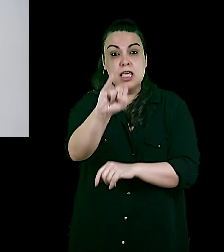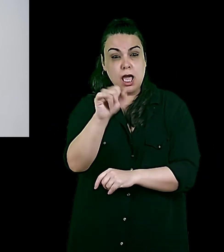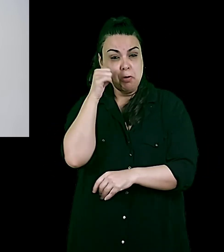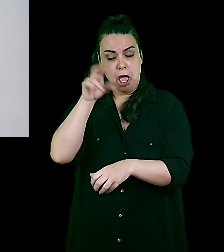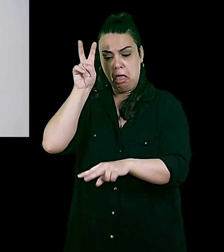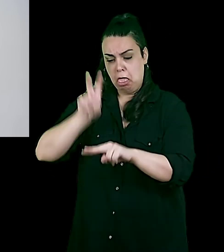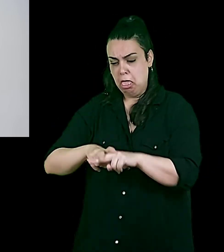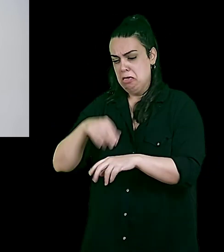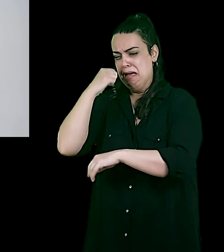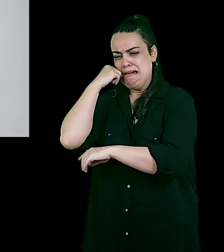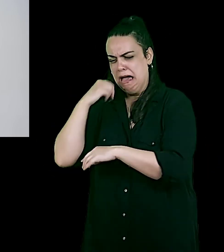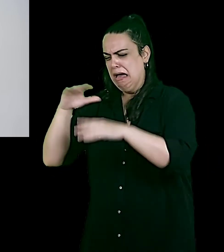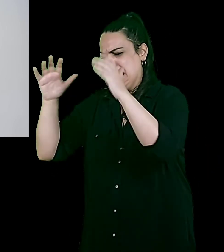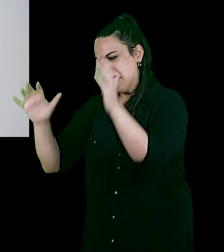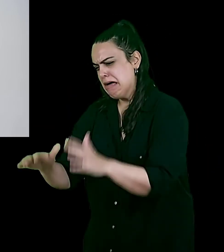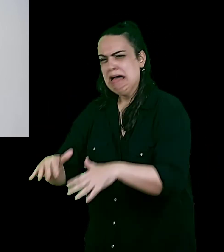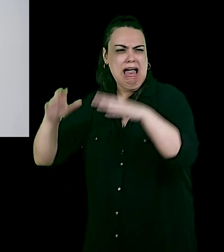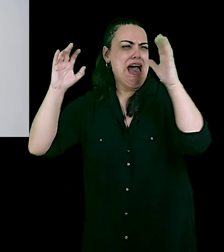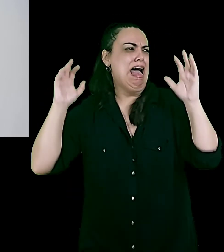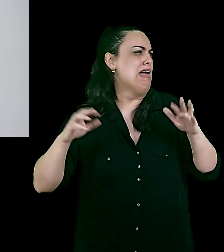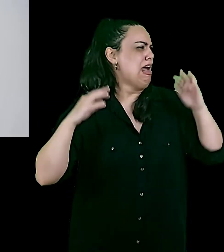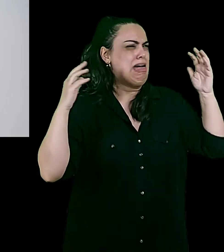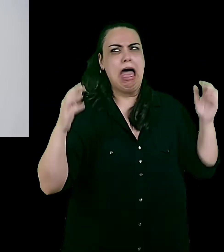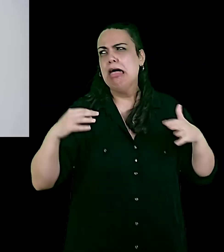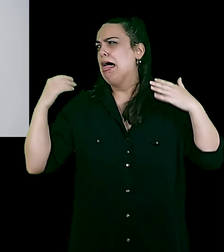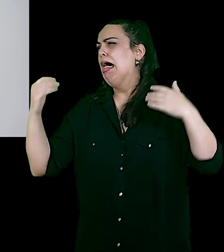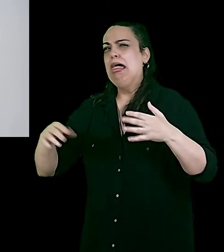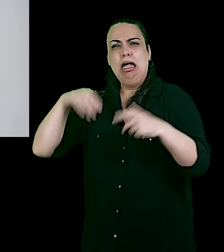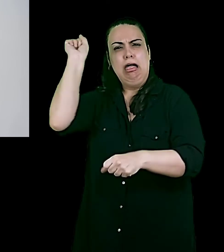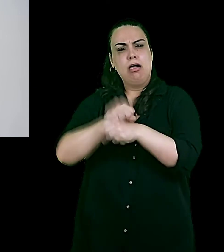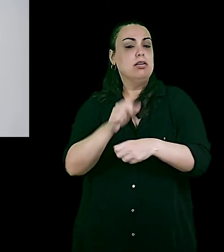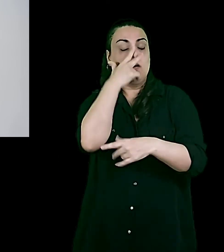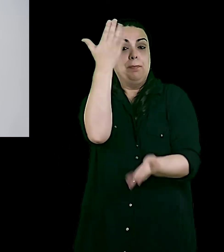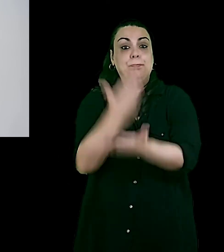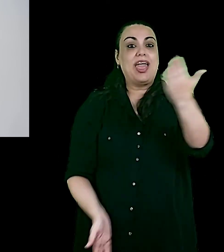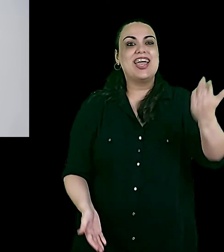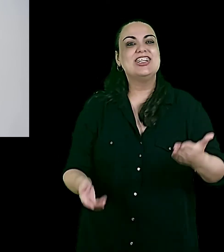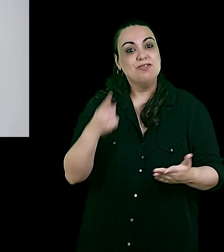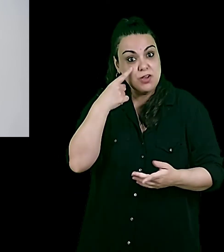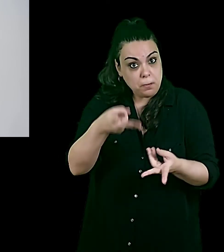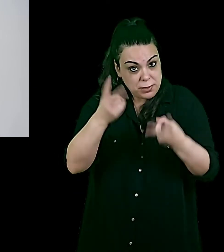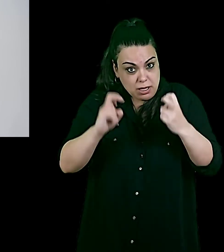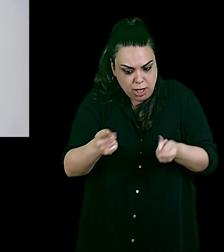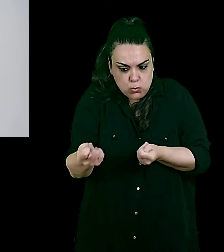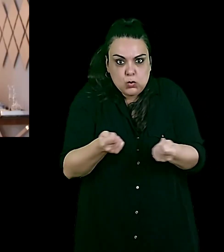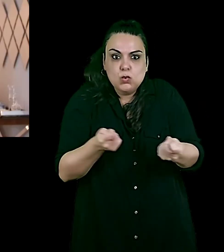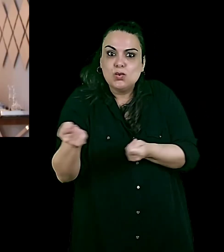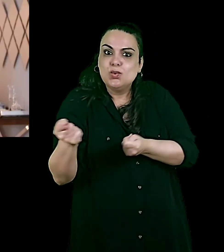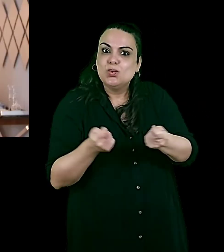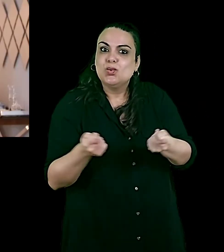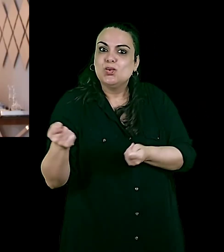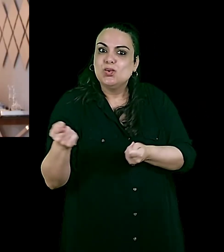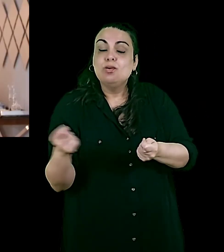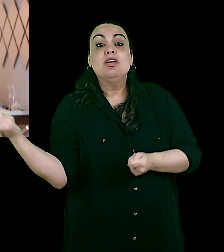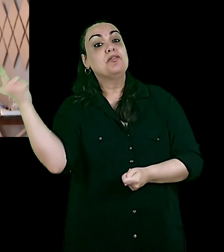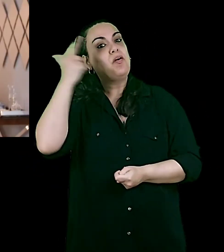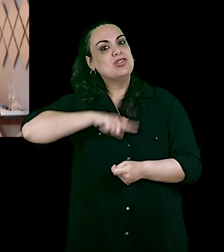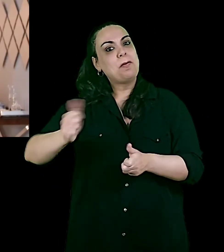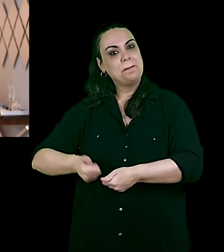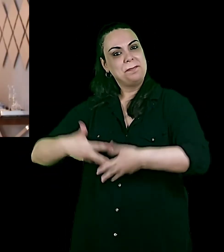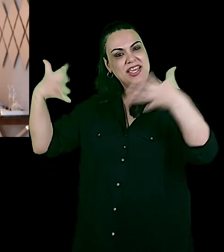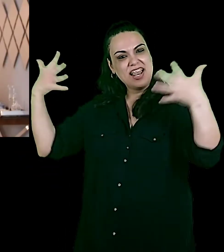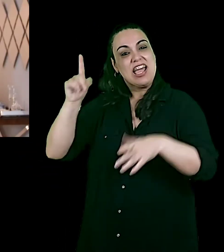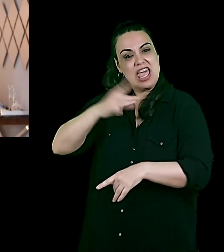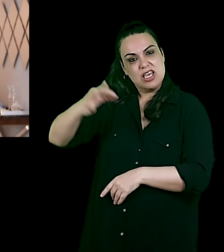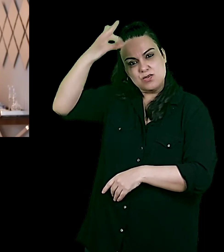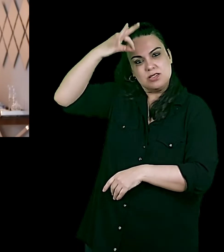ela teria se ela não tivesse ido mesmo com medo, mesmo com desespero. Perceba o autocontrole dela. E é isso que o Espírito Santo